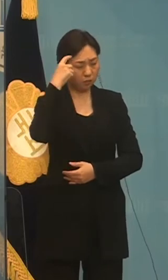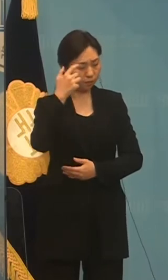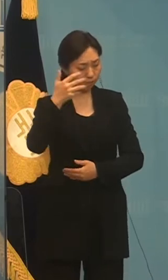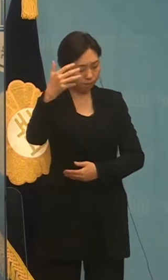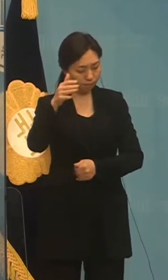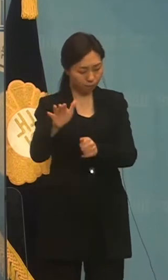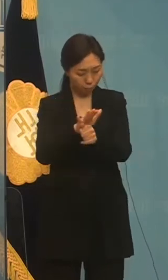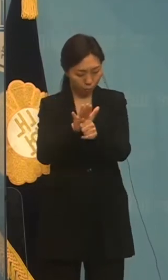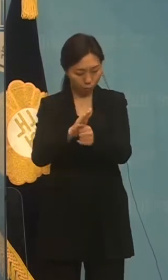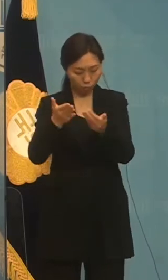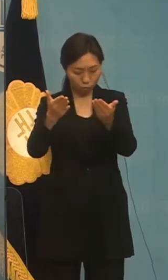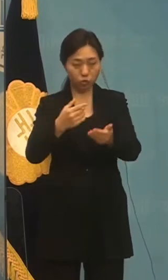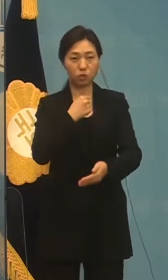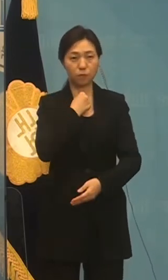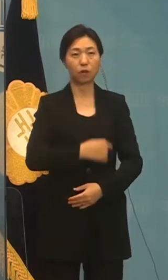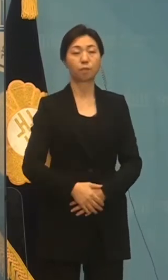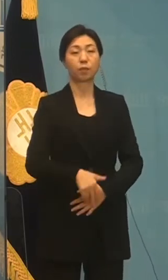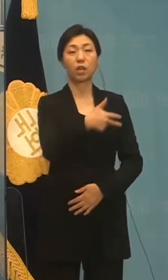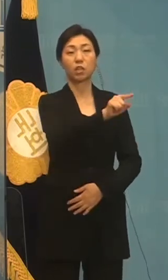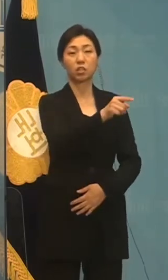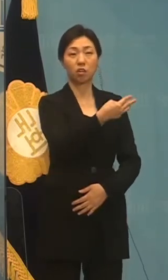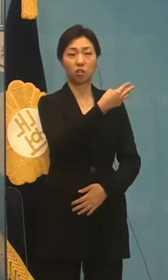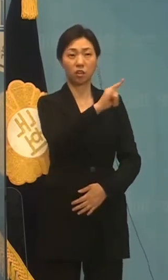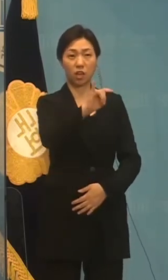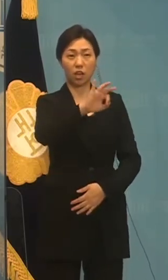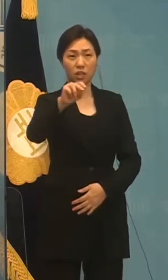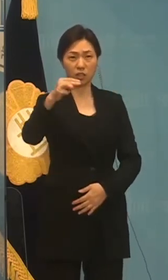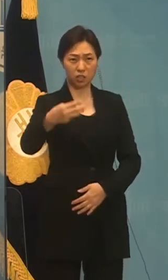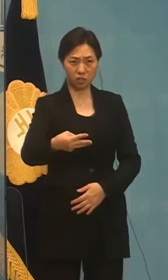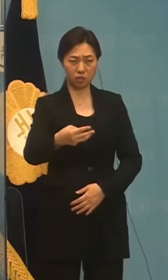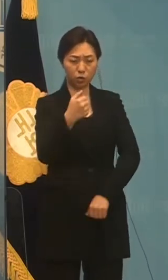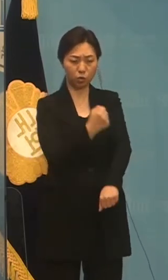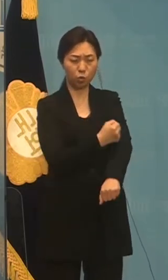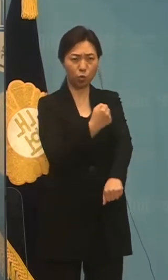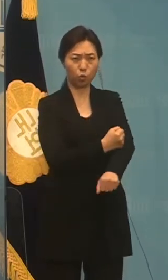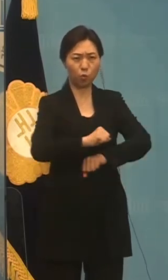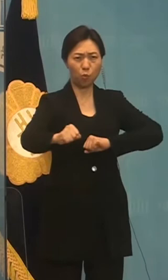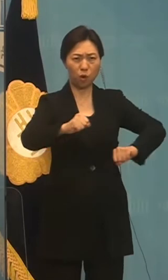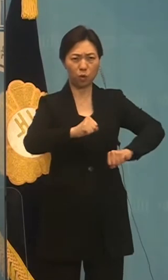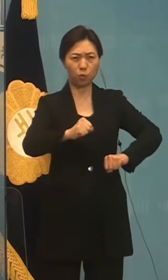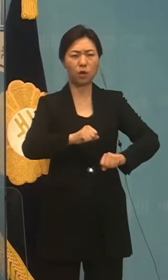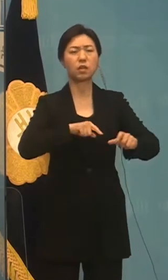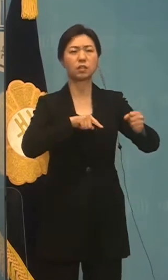전태일은 명실상부 대한민국 노동운동의 상징이 되었습니다.